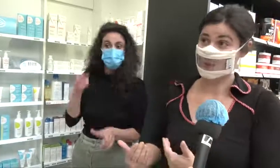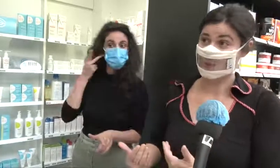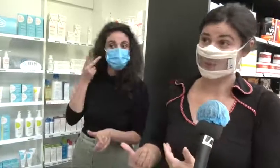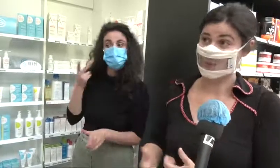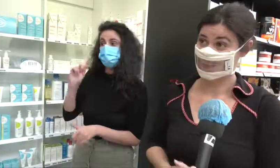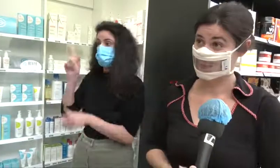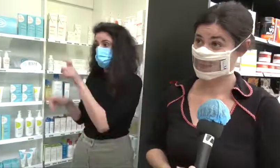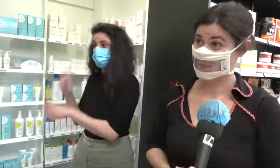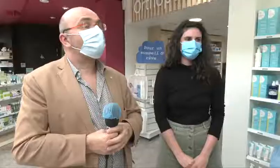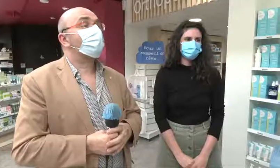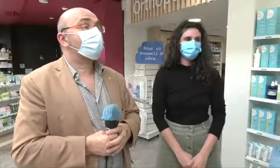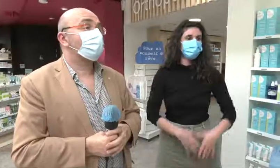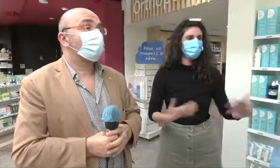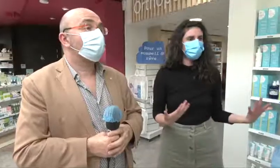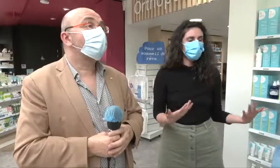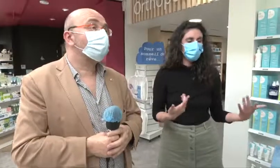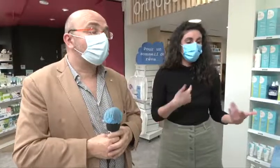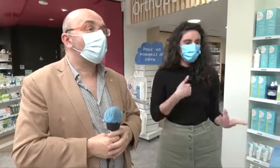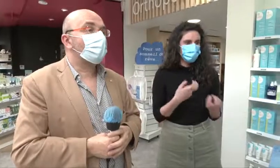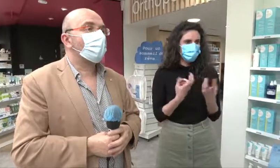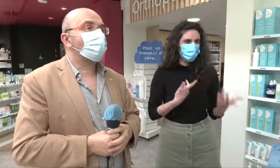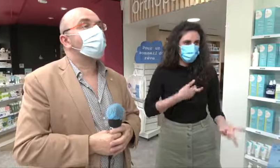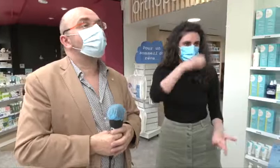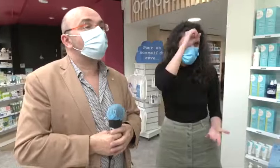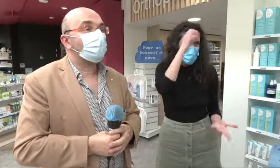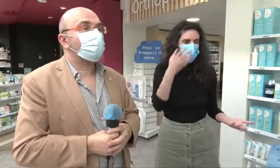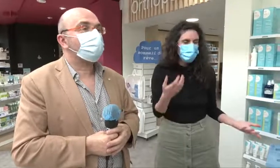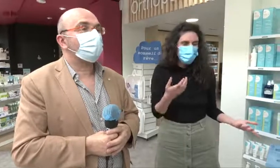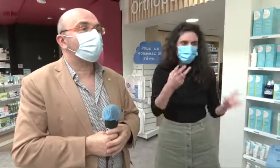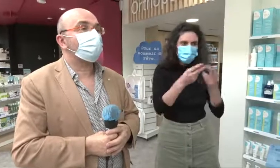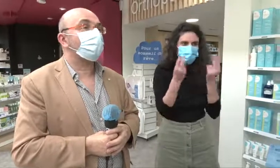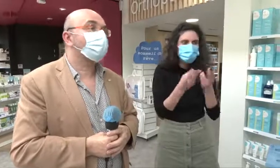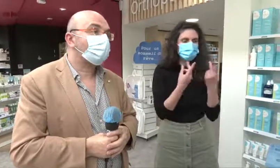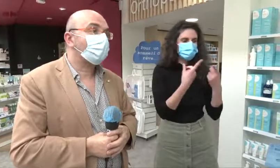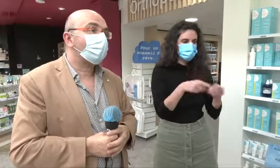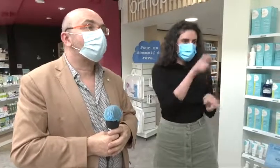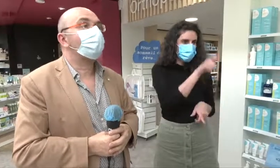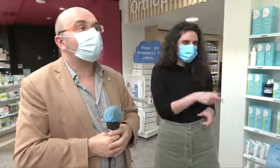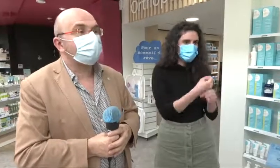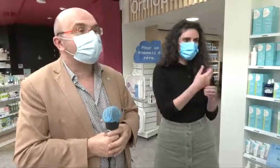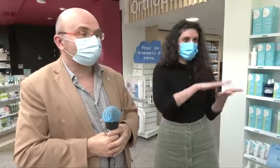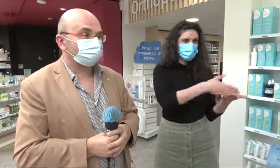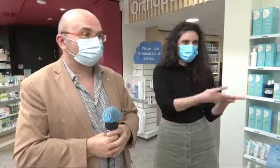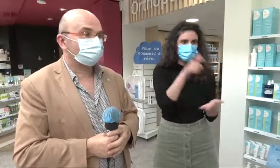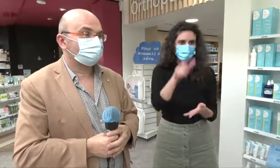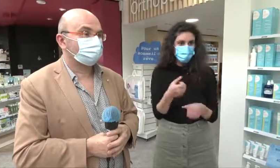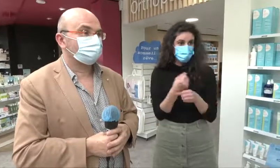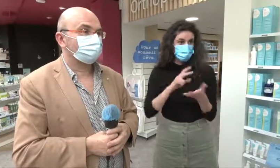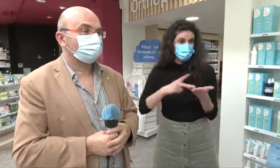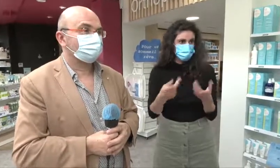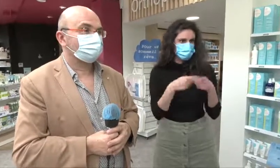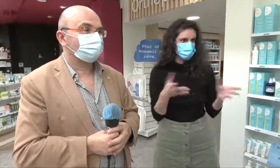personnes sourdes. Alors pour les personnes un peu néophytes comme moi, quelles sont les différences entre une interprète et une traductrice ?